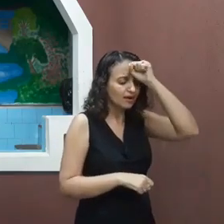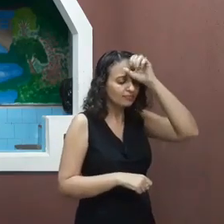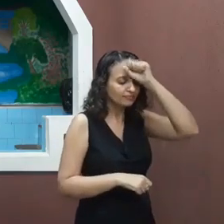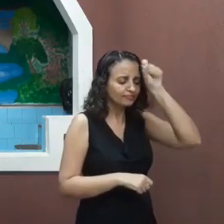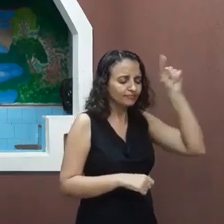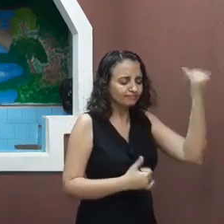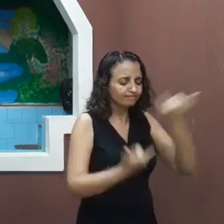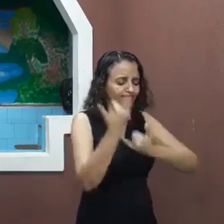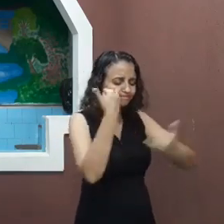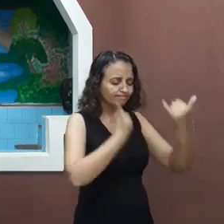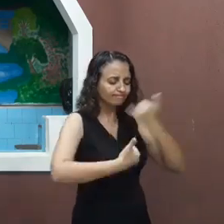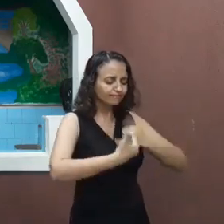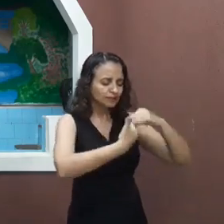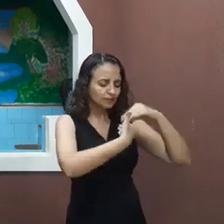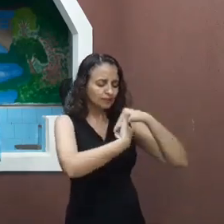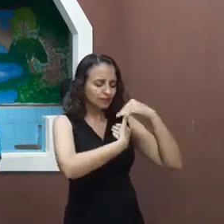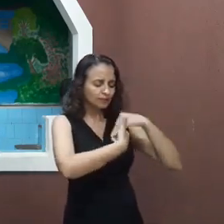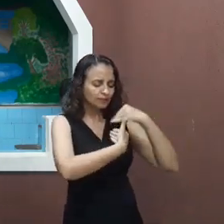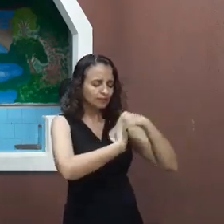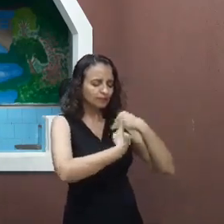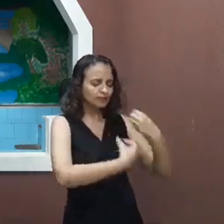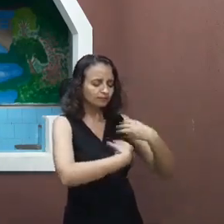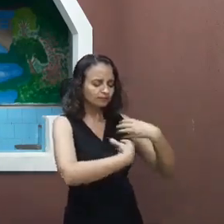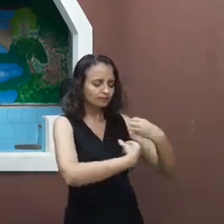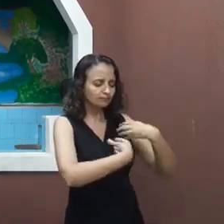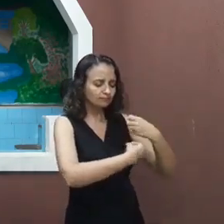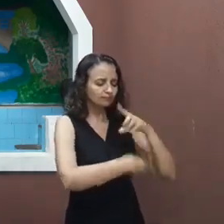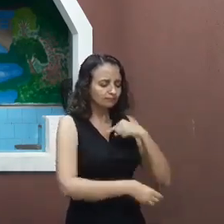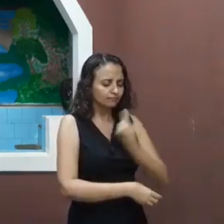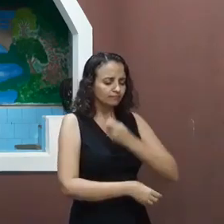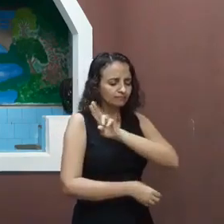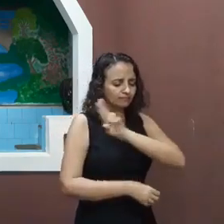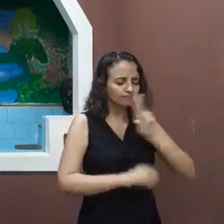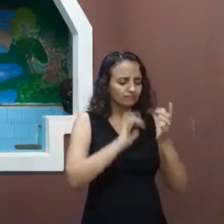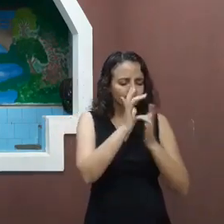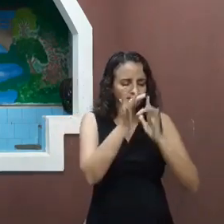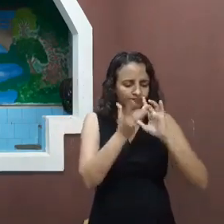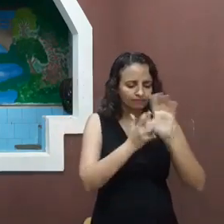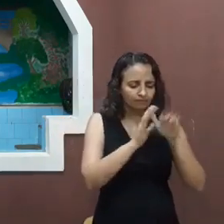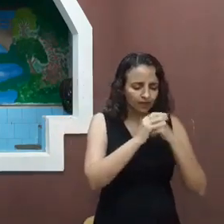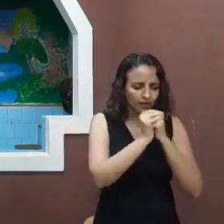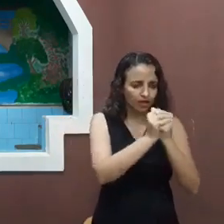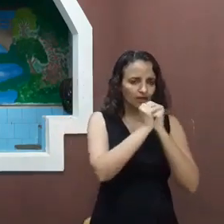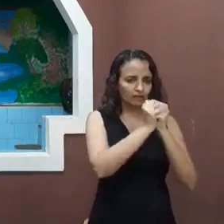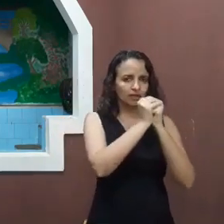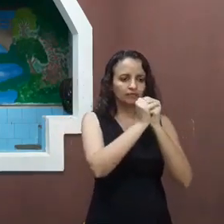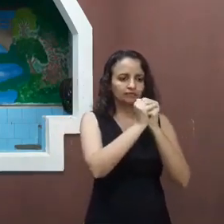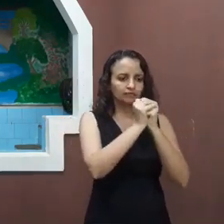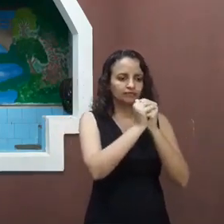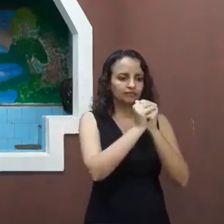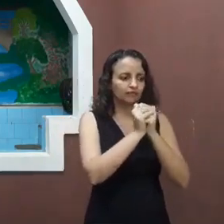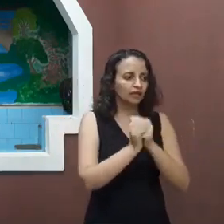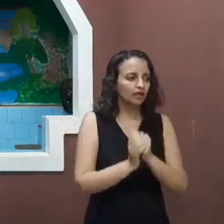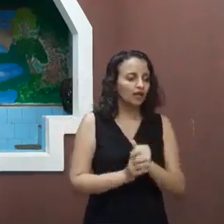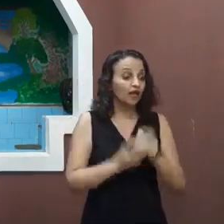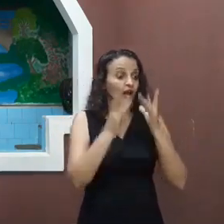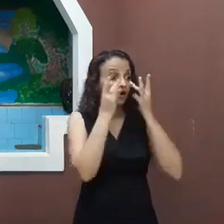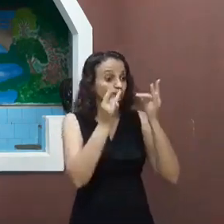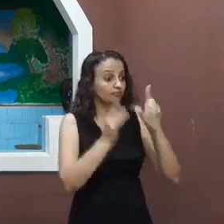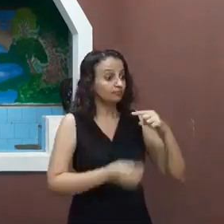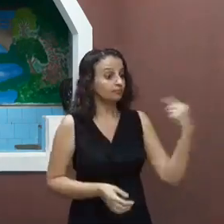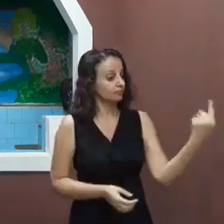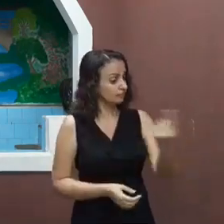dê orientação, nos ensine, e é no nome de Jesus que oramos. Amém. Meus queridos, nós